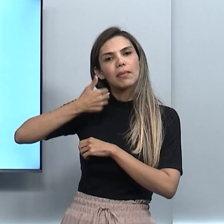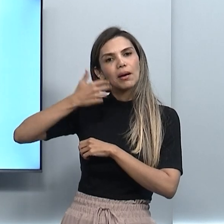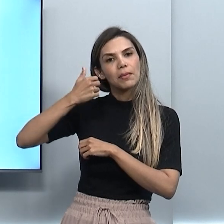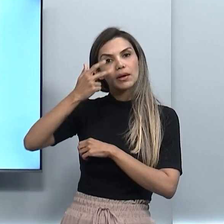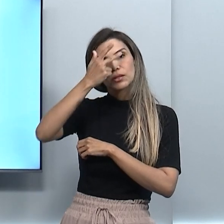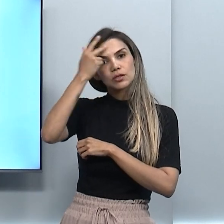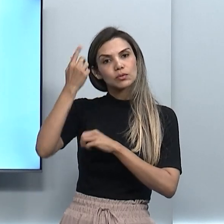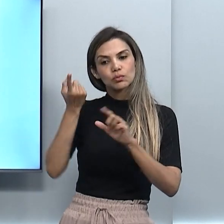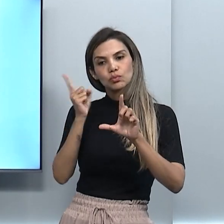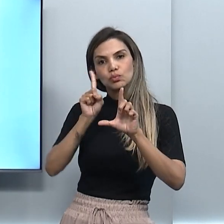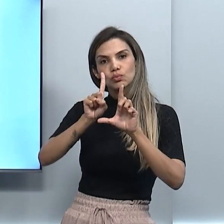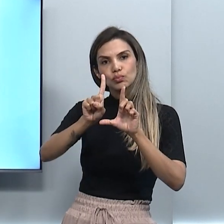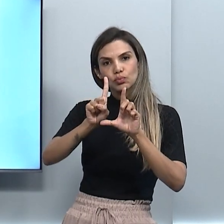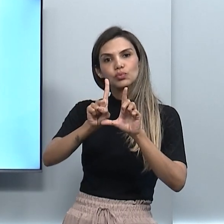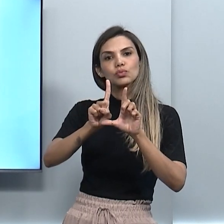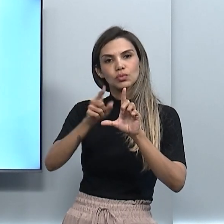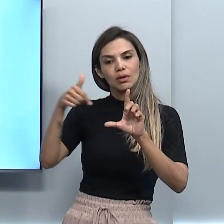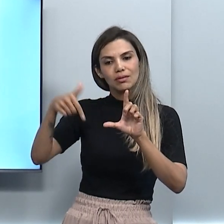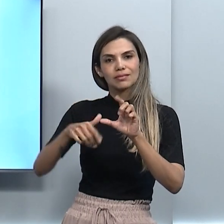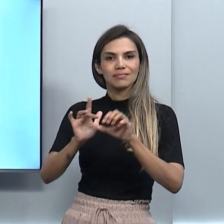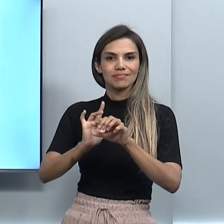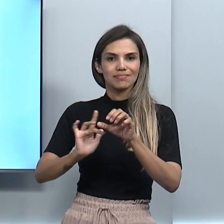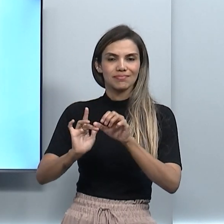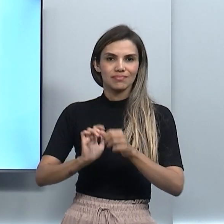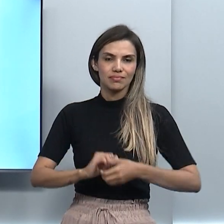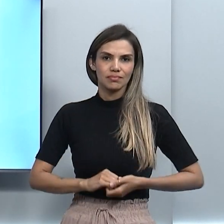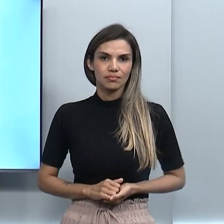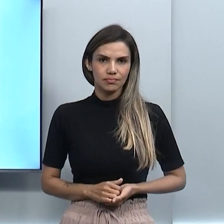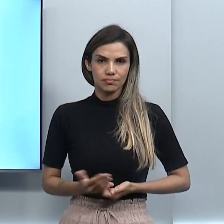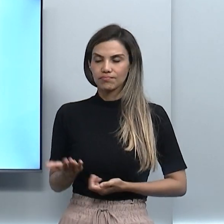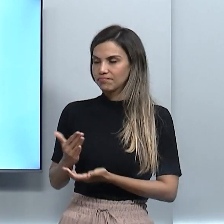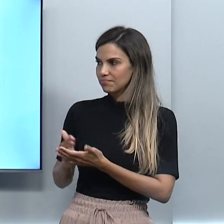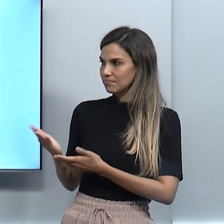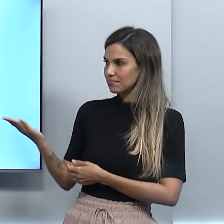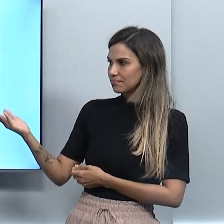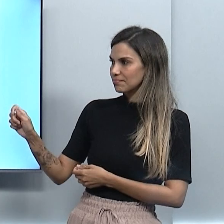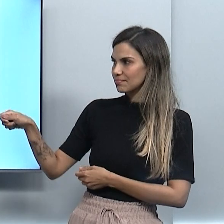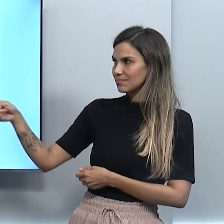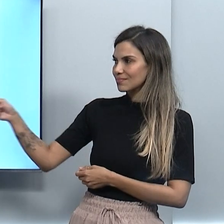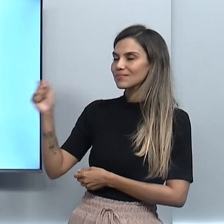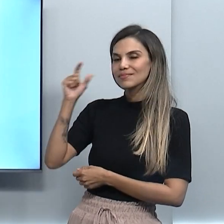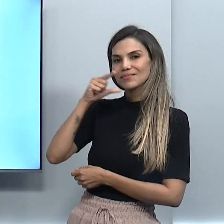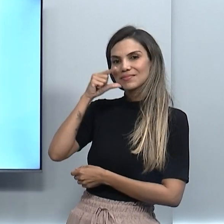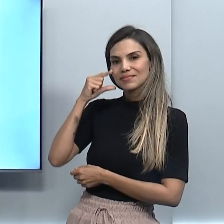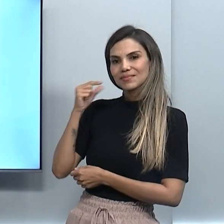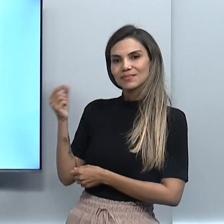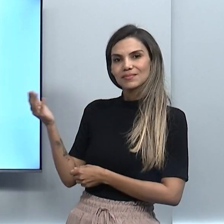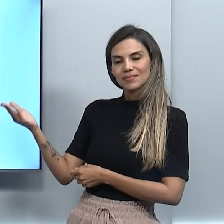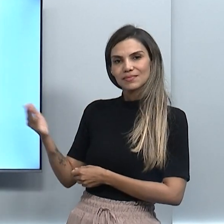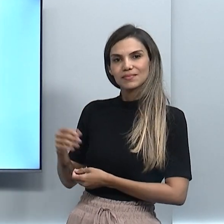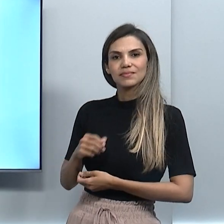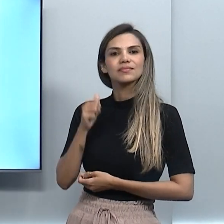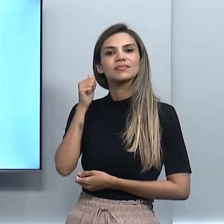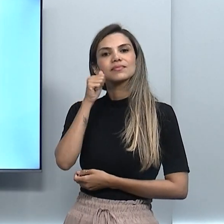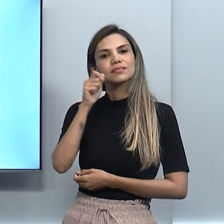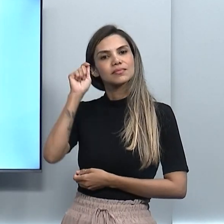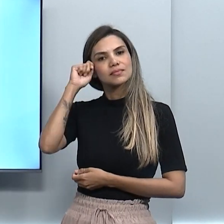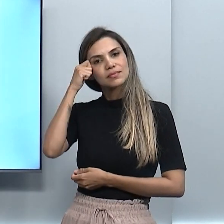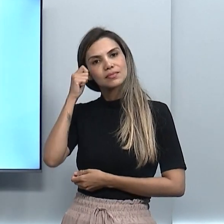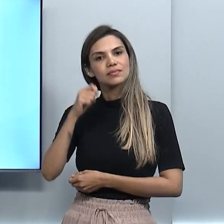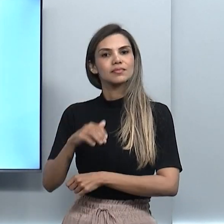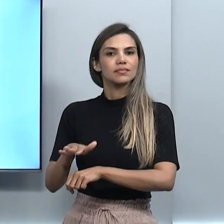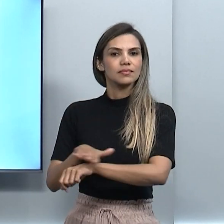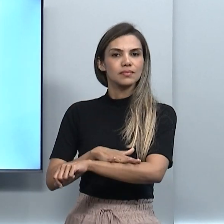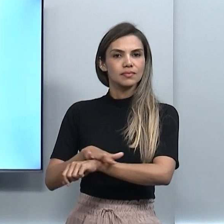descrições físicas de todos que participam do programa. Eu vou começar. Meu nome é Janaína de Oliveira. Sou uma mulher